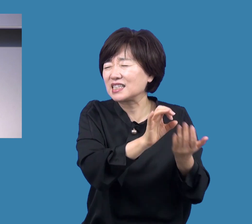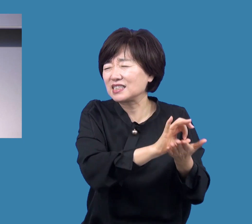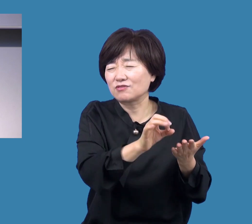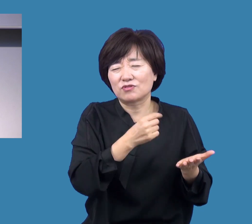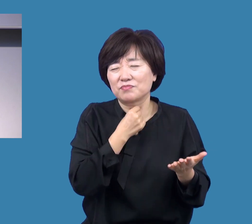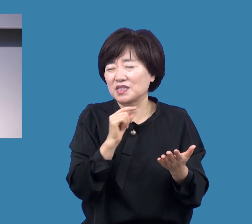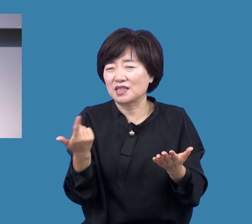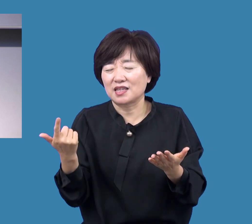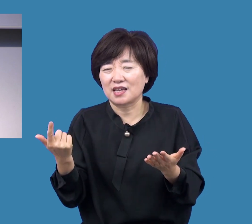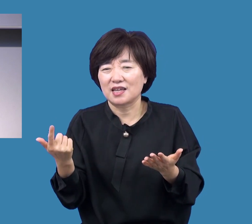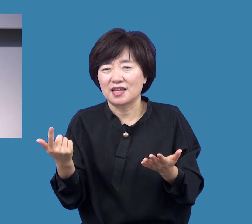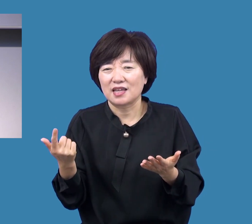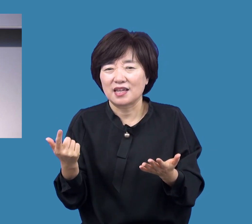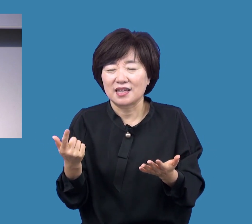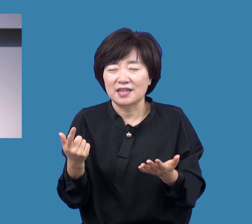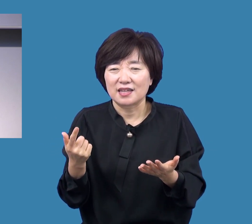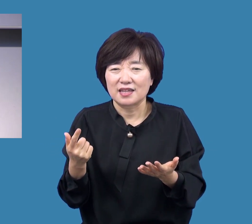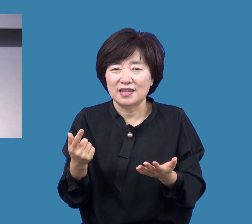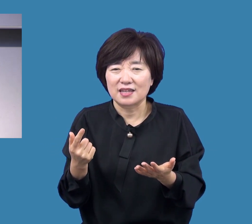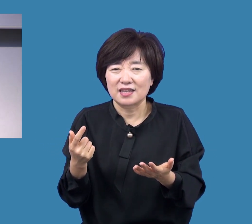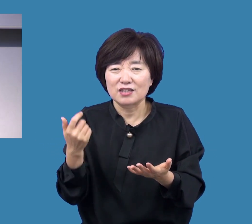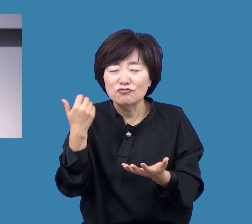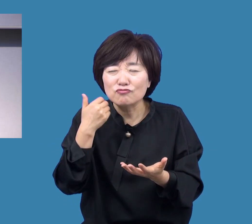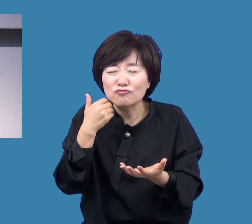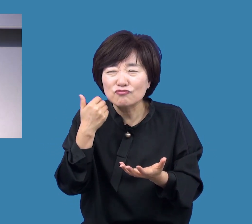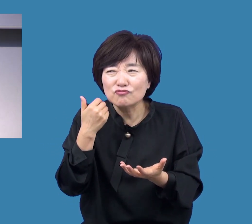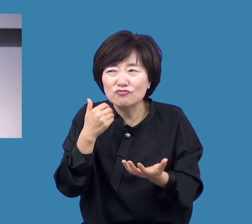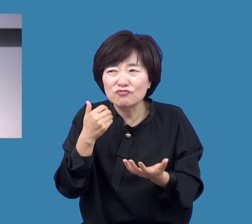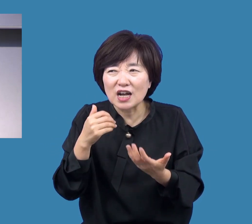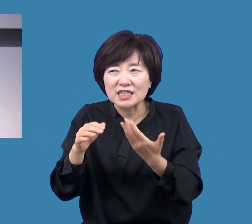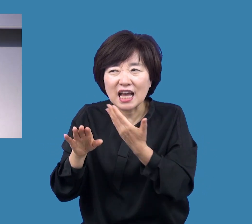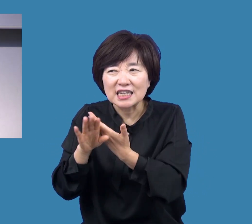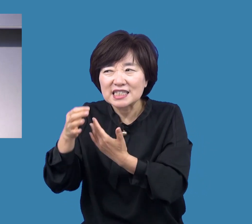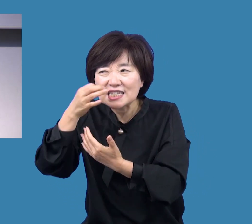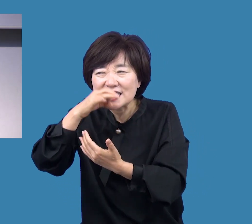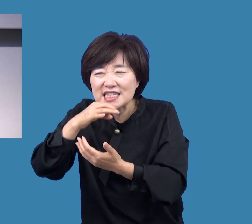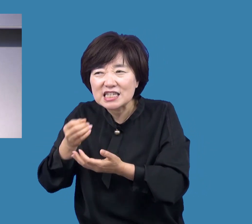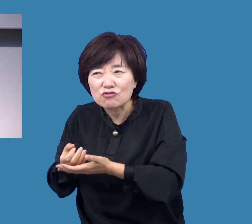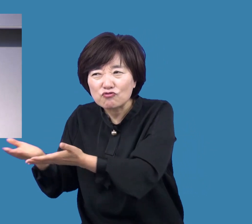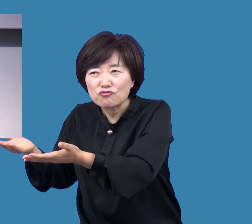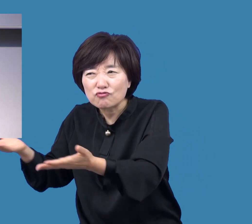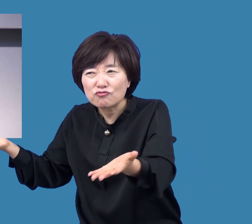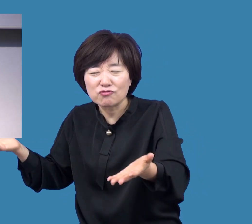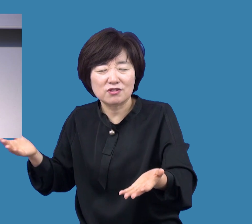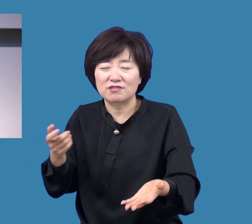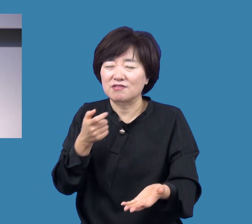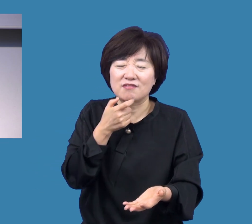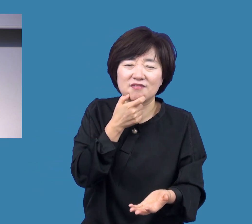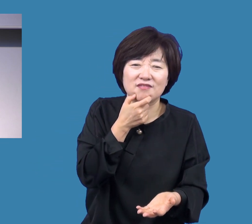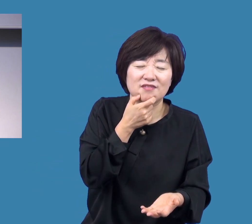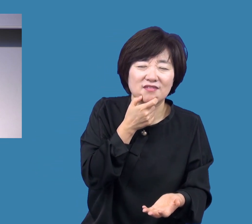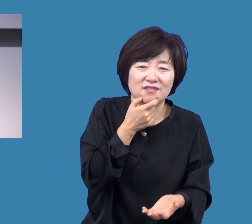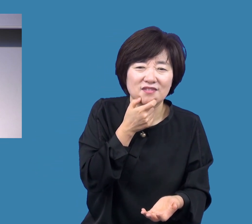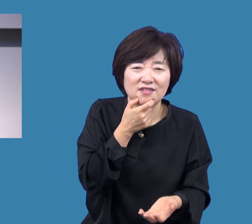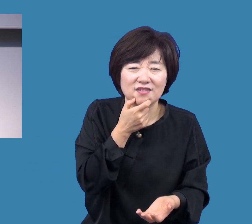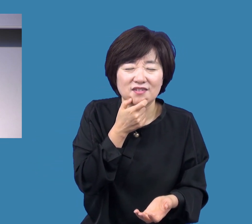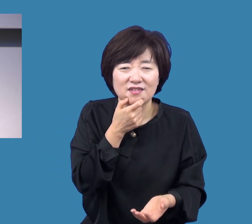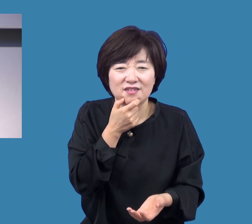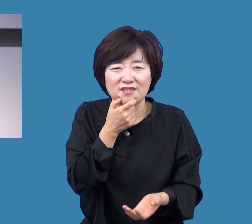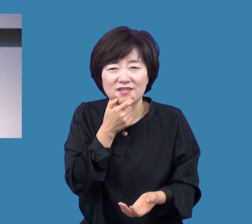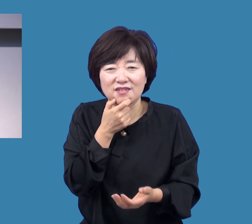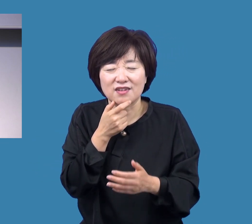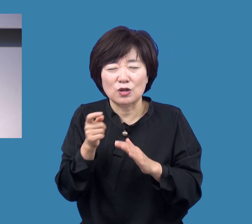거야. 단 하나라도 이걸 써서 누군가 다른 데로 이게 이익이 흘러가는 걸 막 이렇게 그러니까